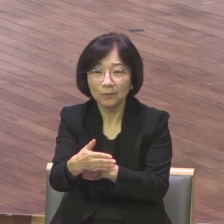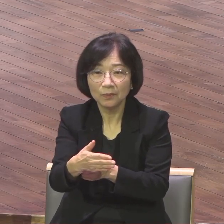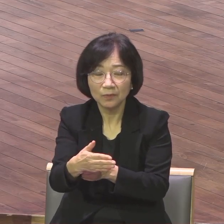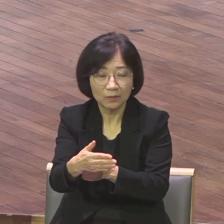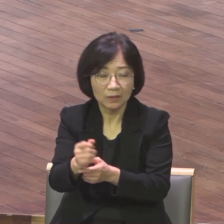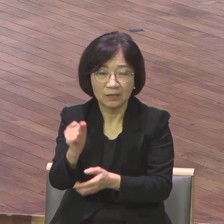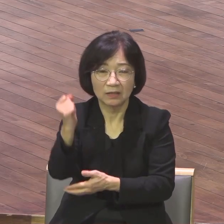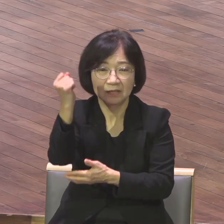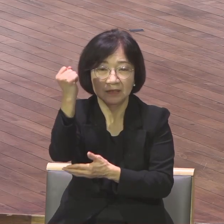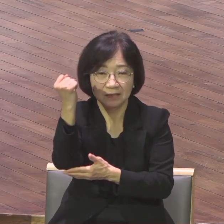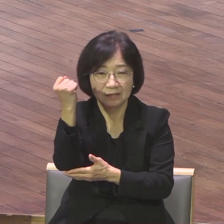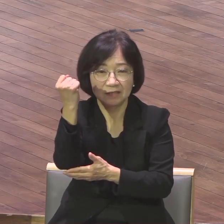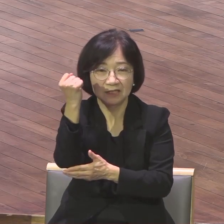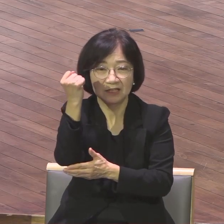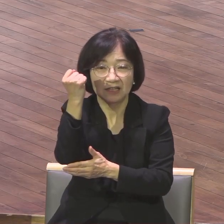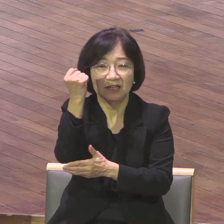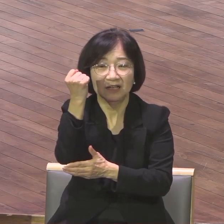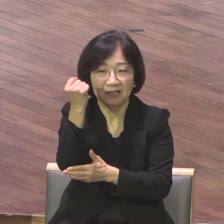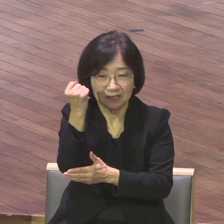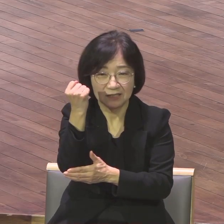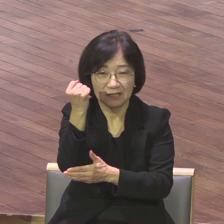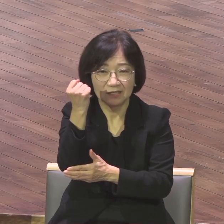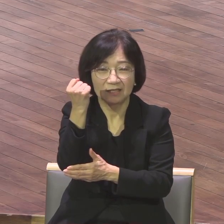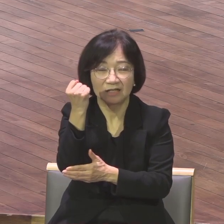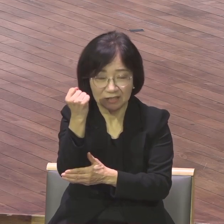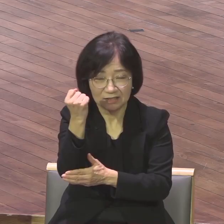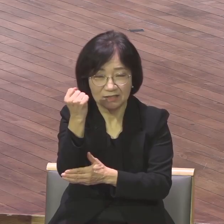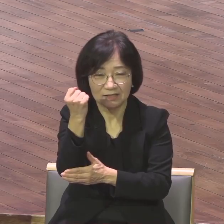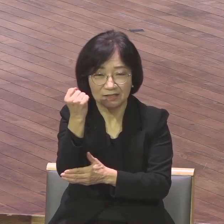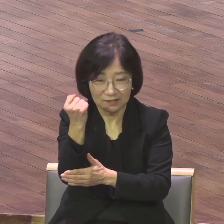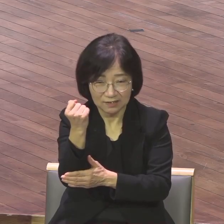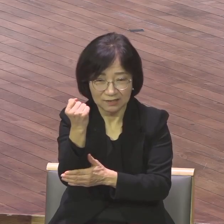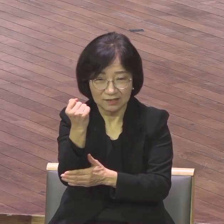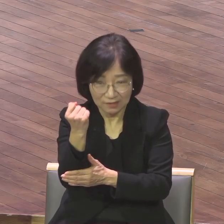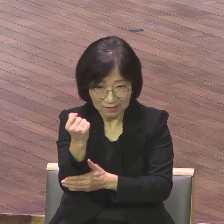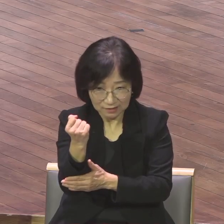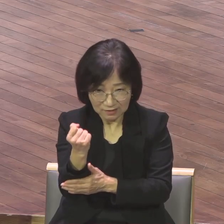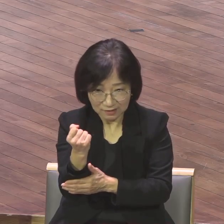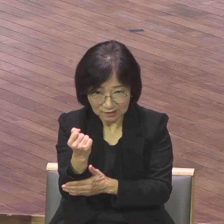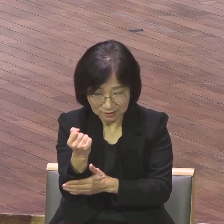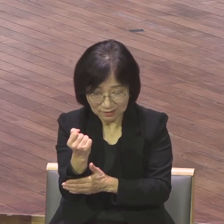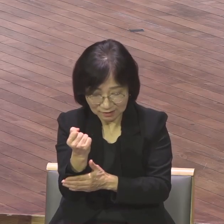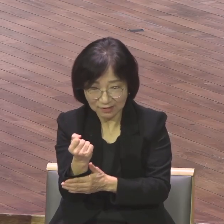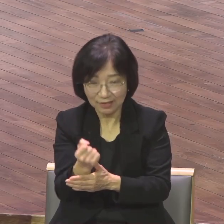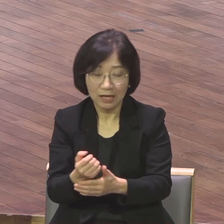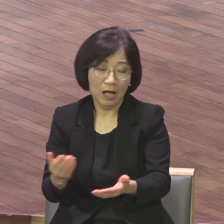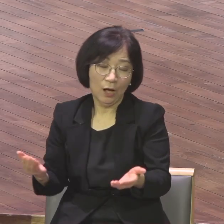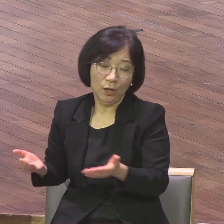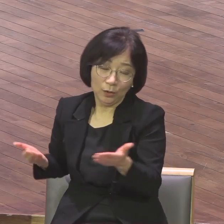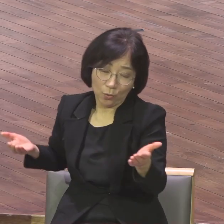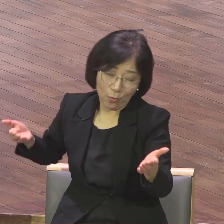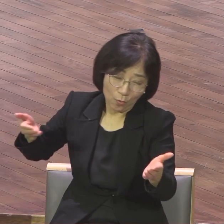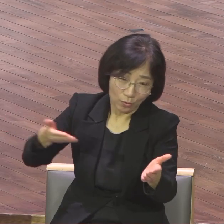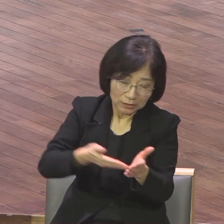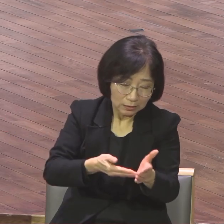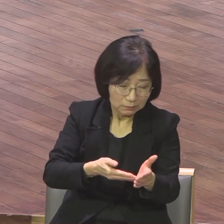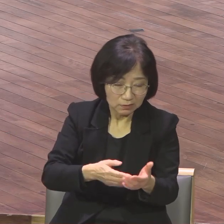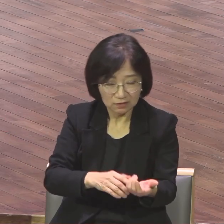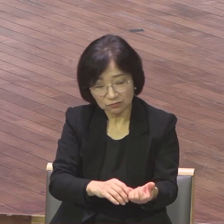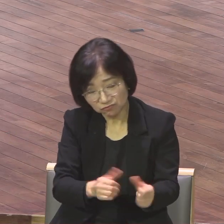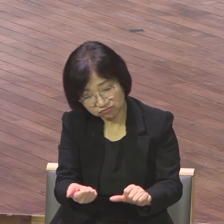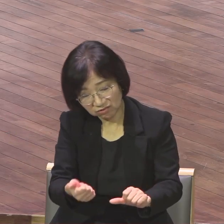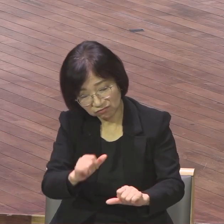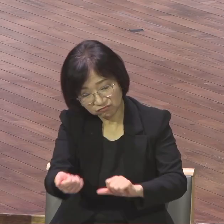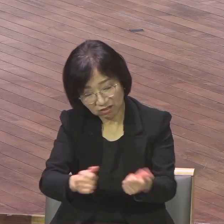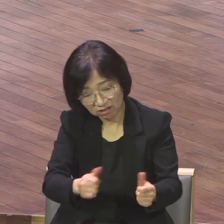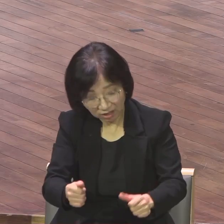이 뭡니까 뇌물비를 배물비를 해가지고 다 도착했을 때나 비리비리 다 죽어간단 말이에요. 가격이 떨어져. 막